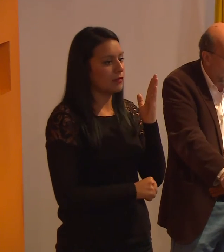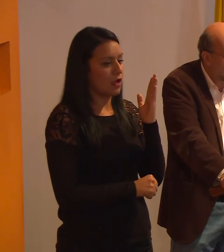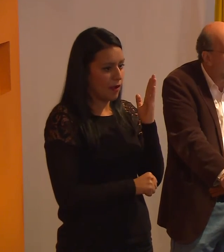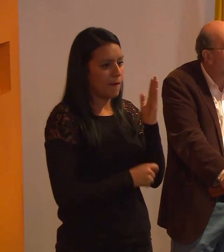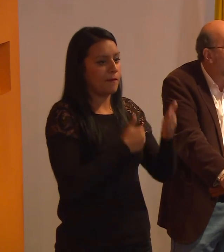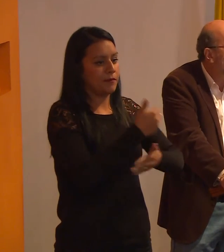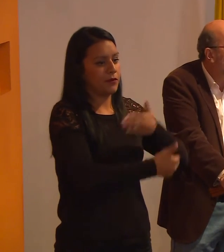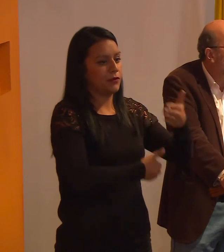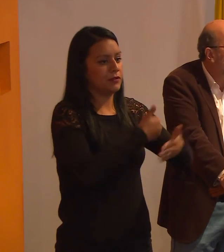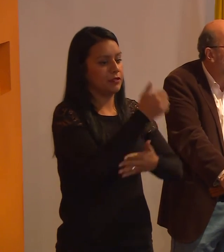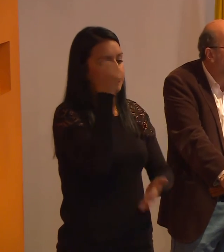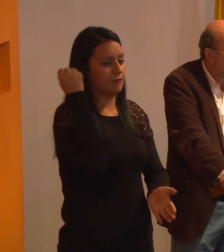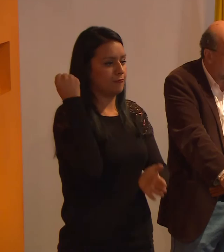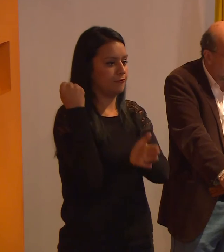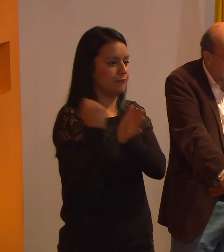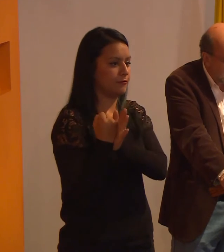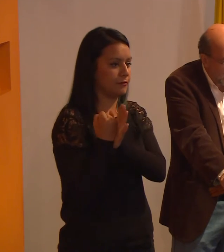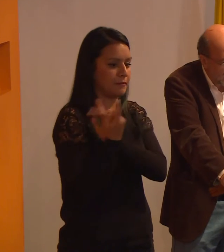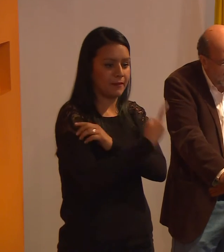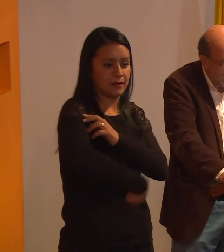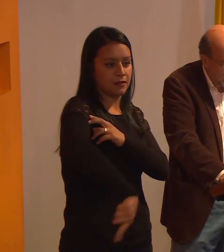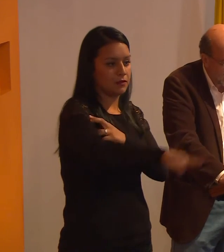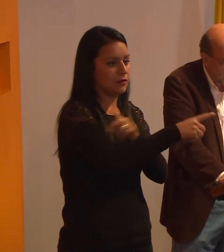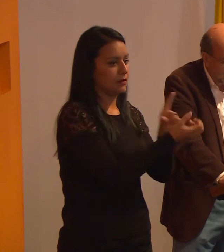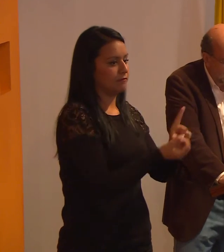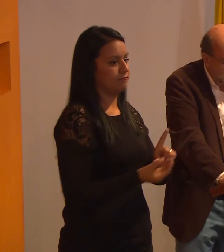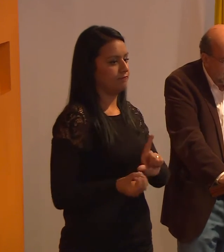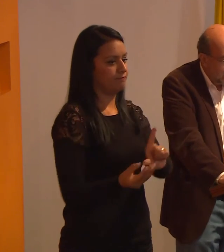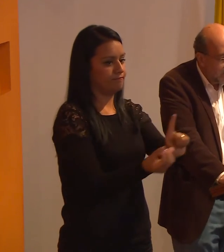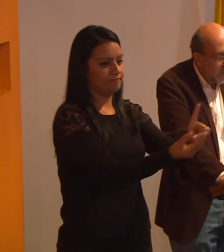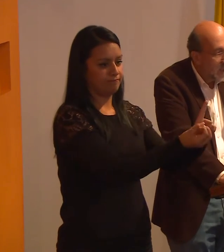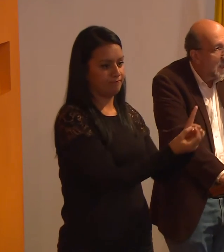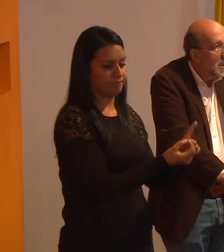proceso obligatorio para las licenciaturas.